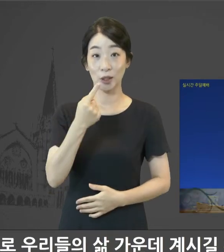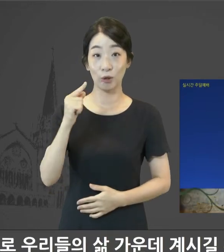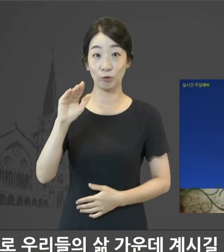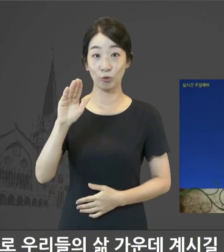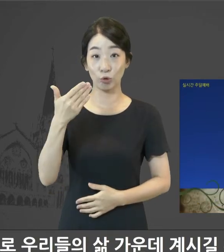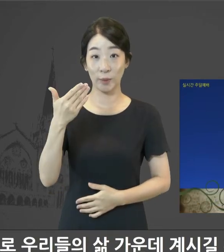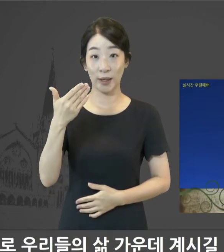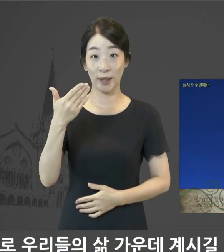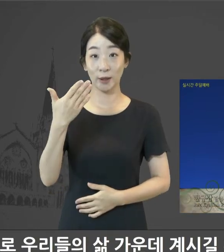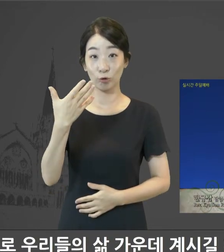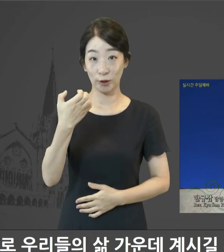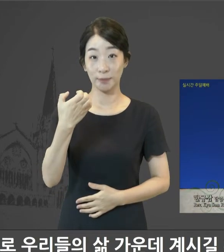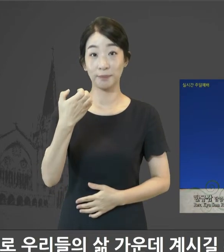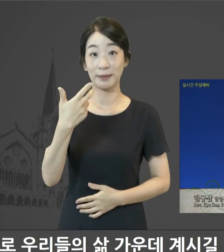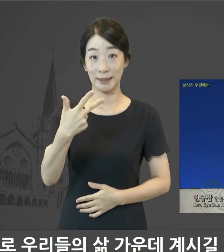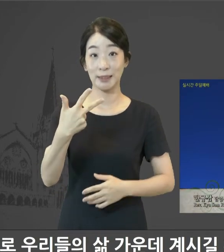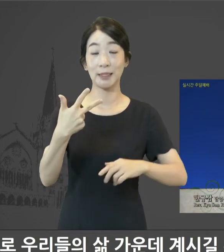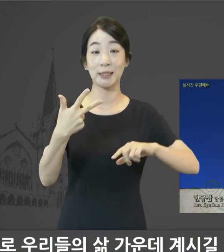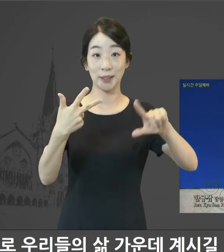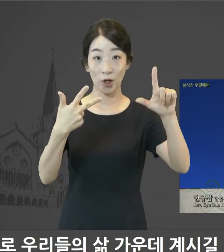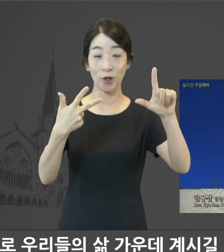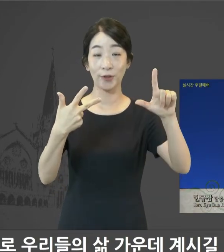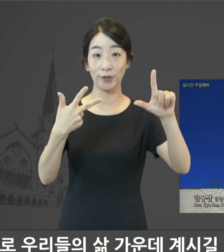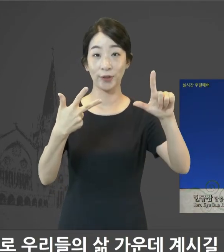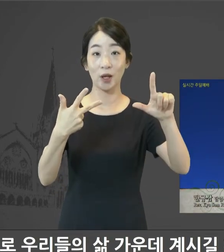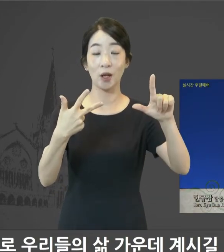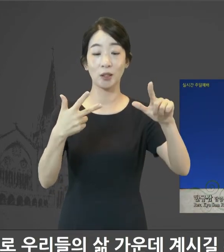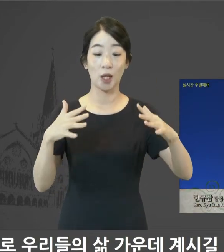1997년 건축개론 편찬회가